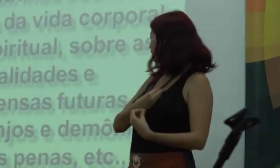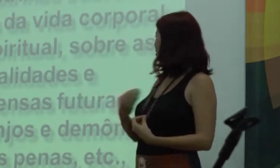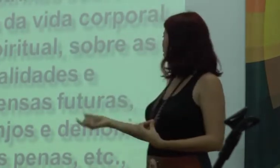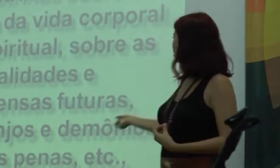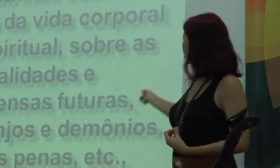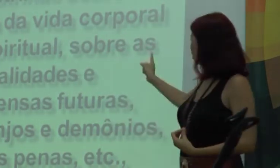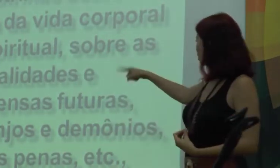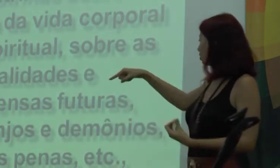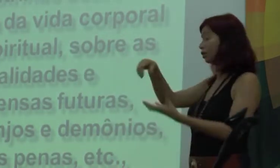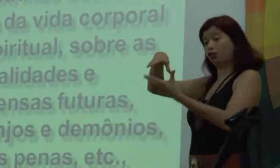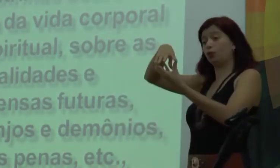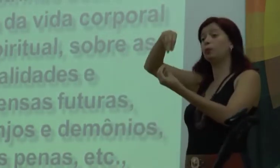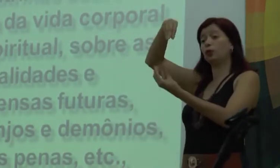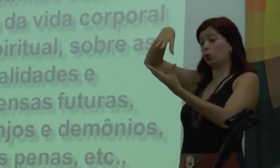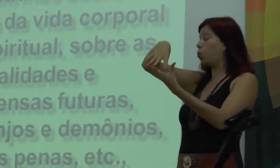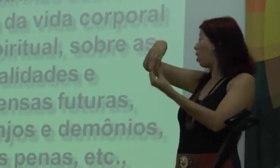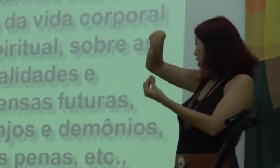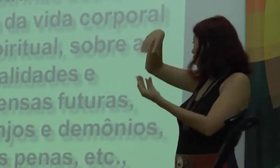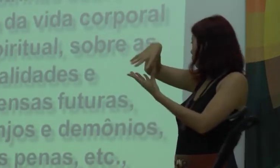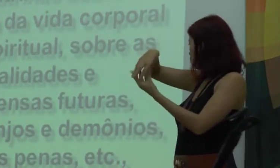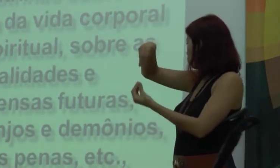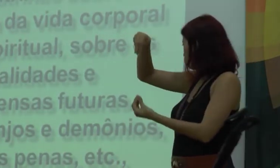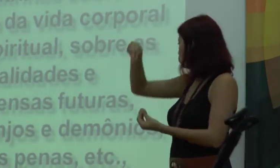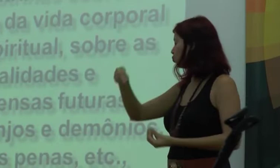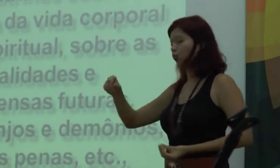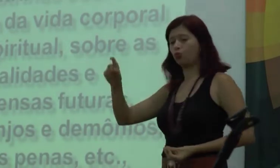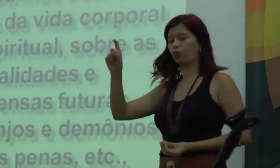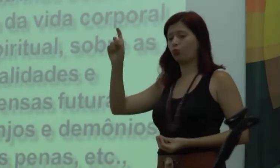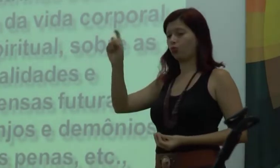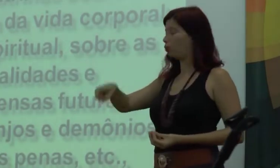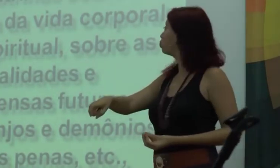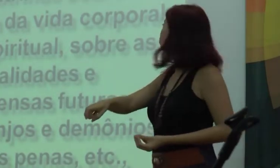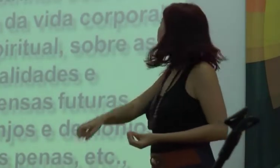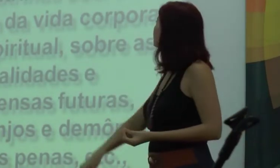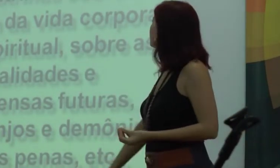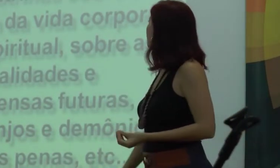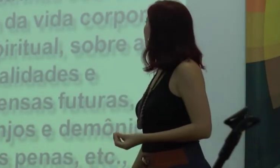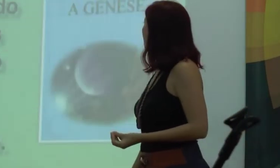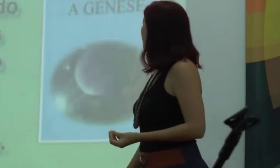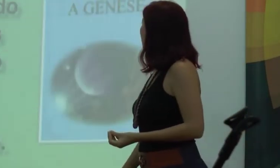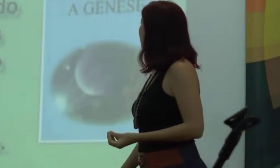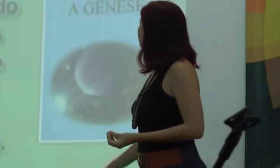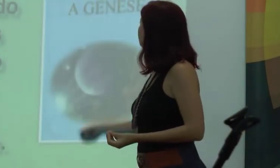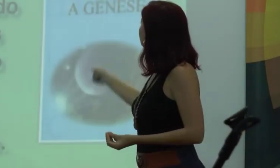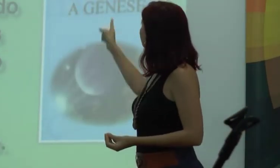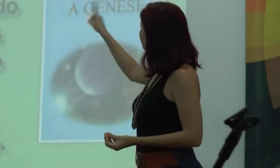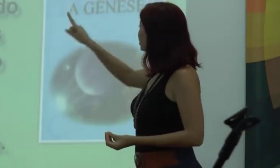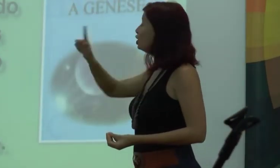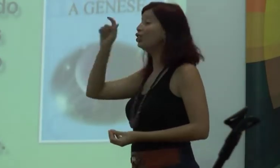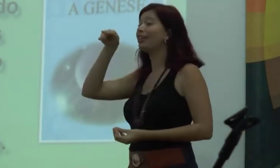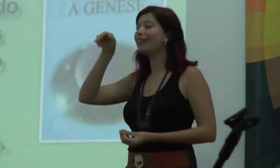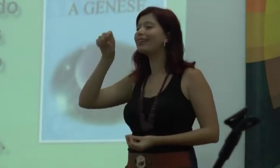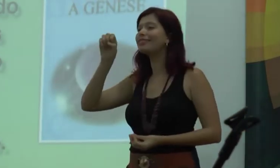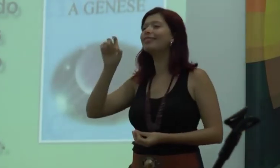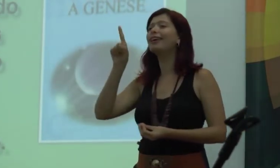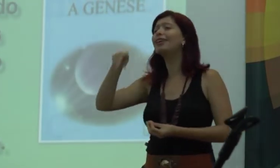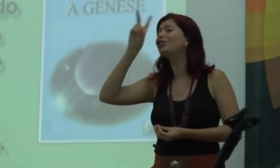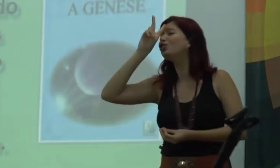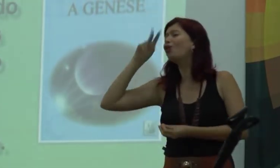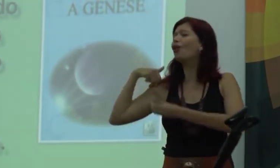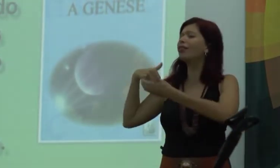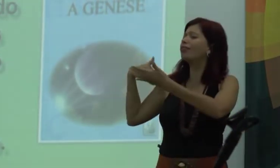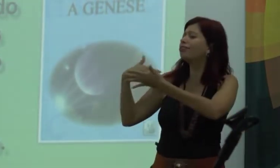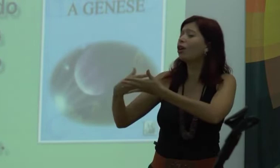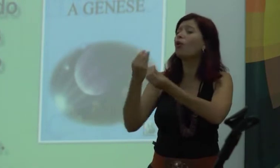né, espíritos superiores, inferiores, né, qual a finalidade da vida. E